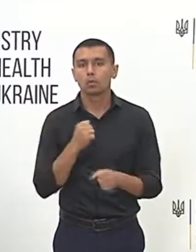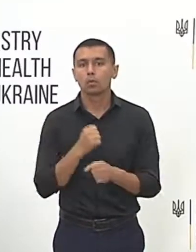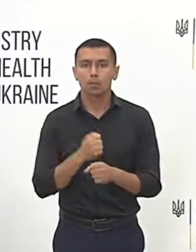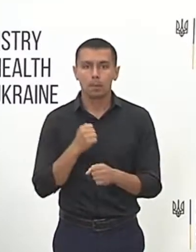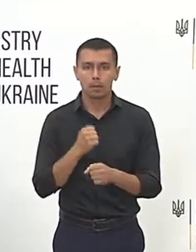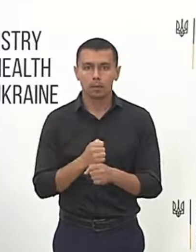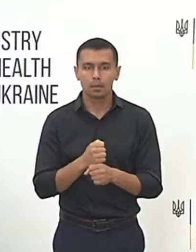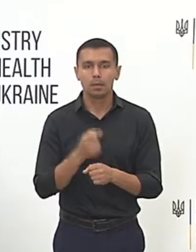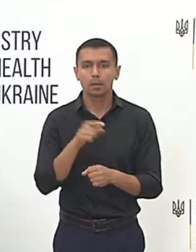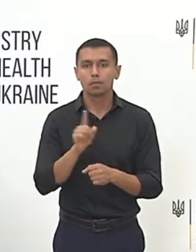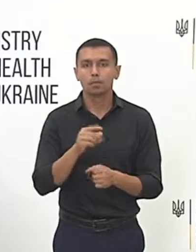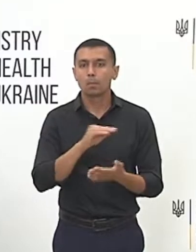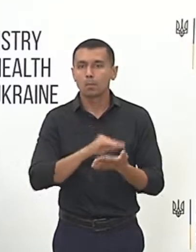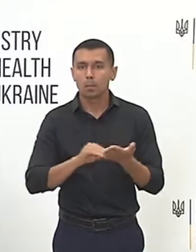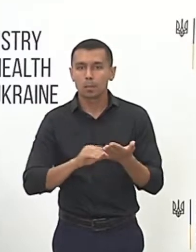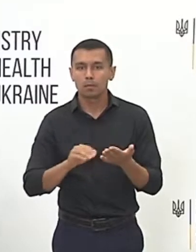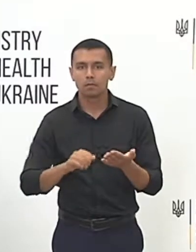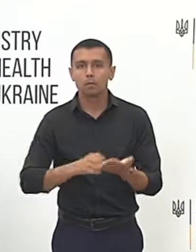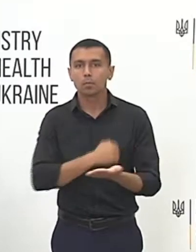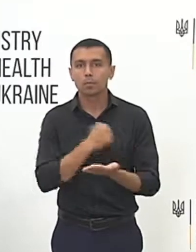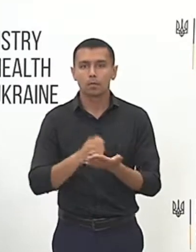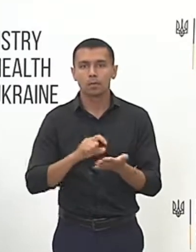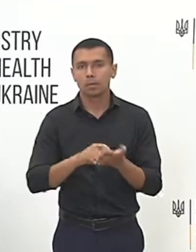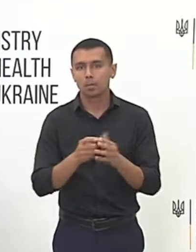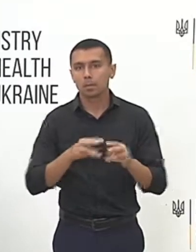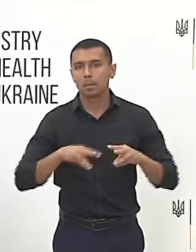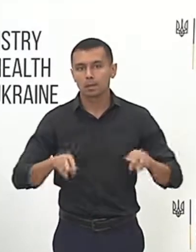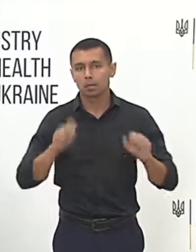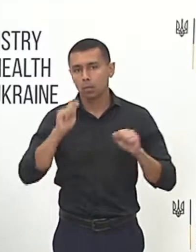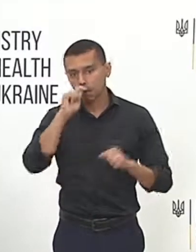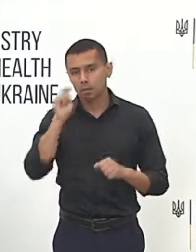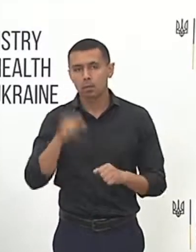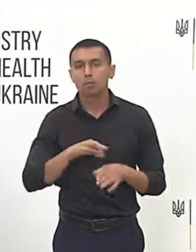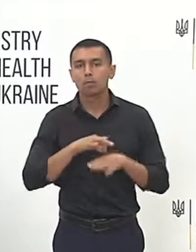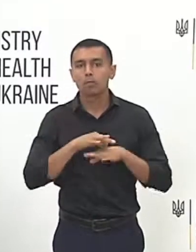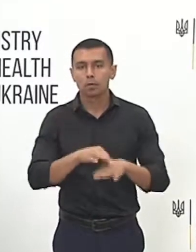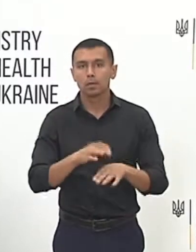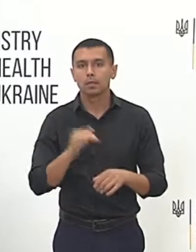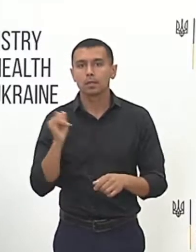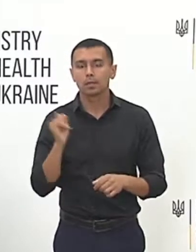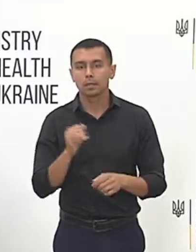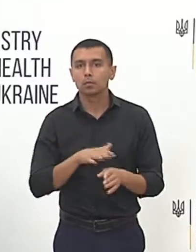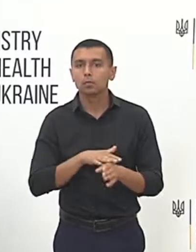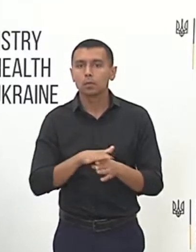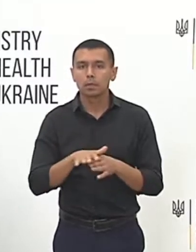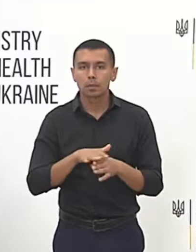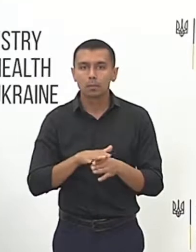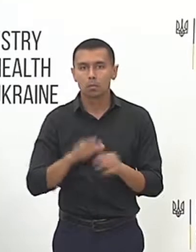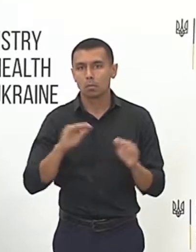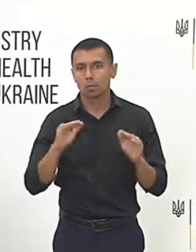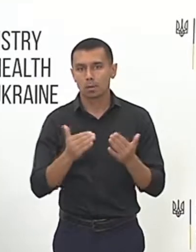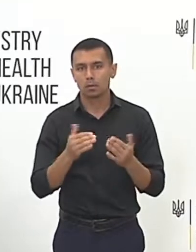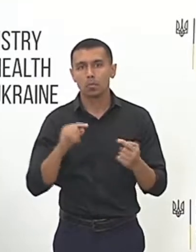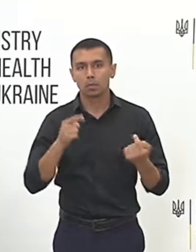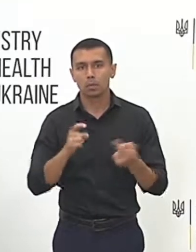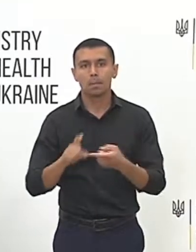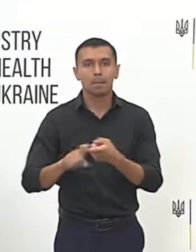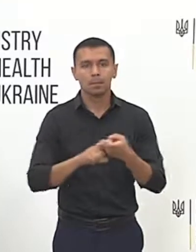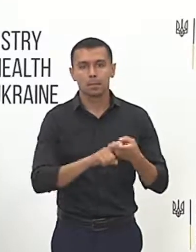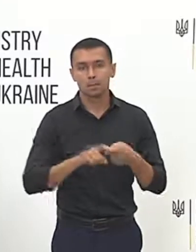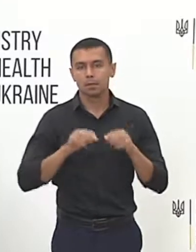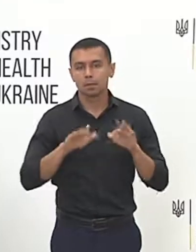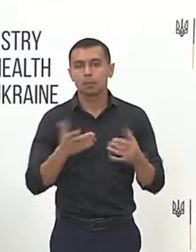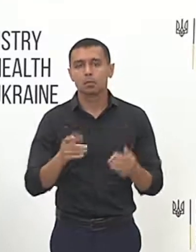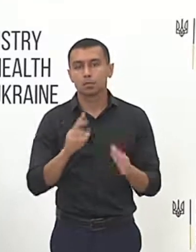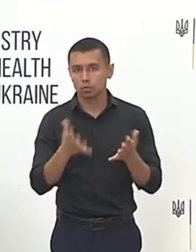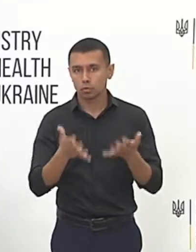робити те, що прописано в постанові Кабінету міністрів України. Проводити і вже дотриматись обмежувальних протиепідемічних заходів,